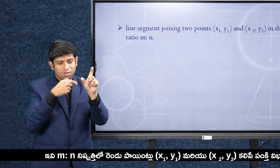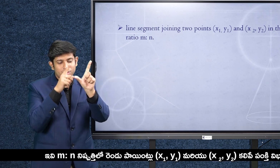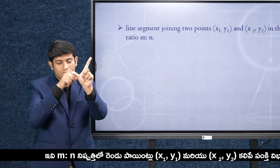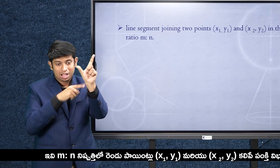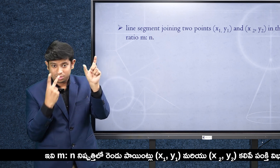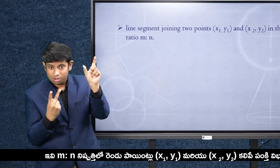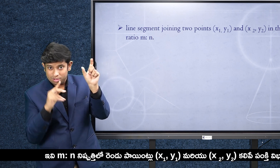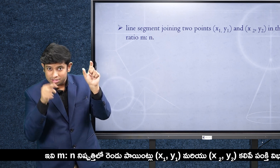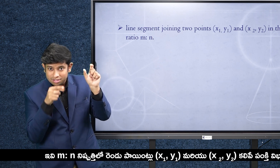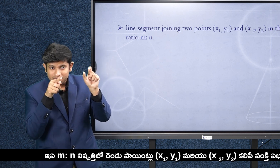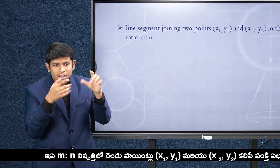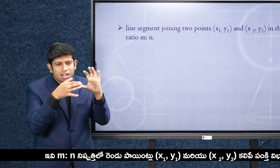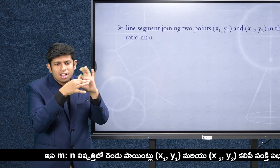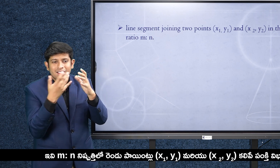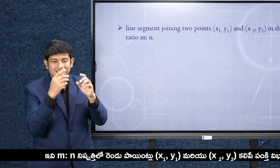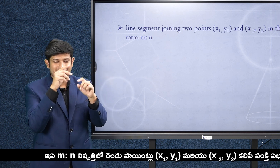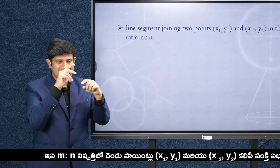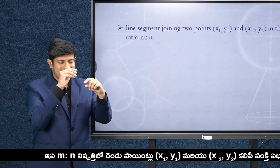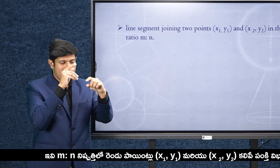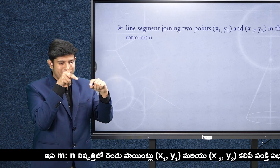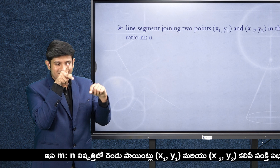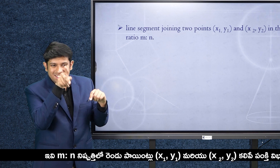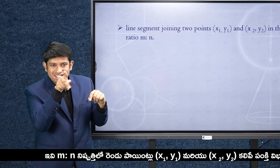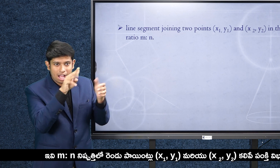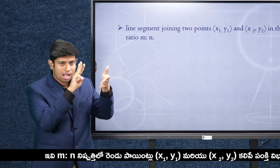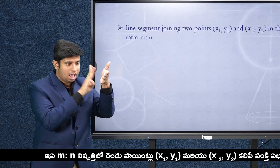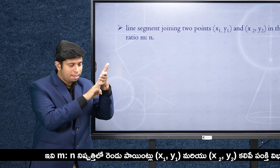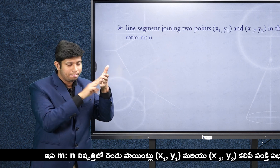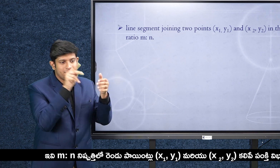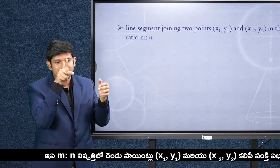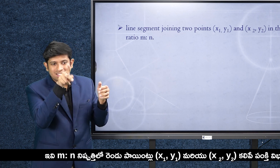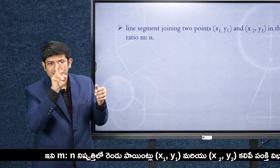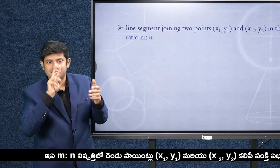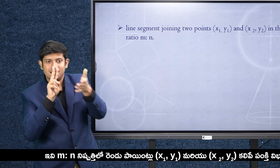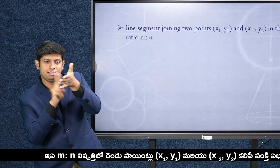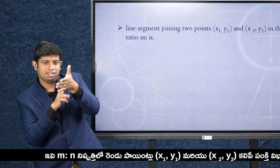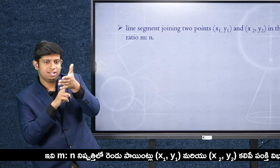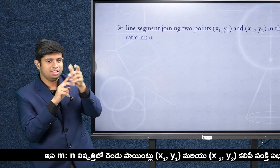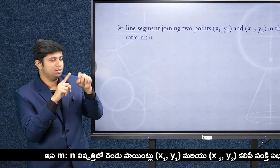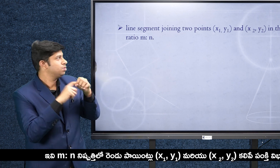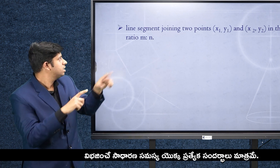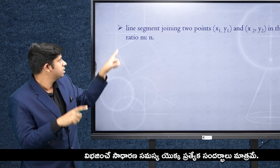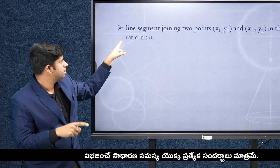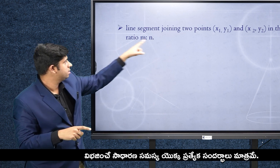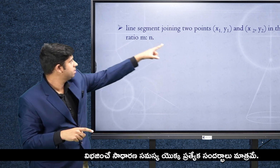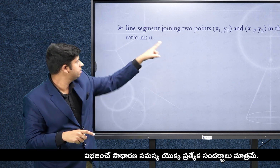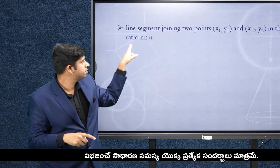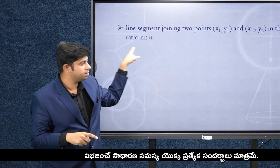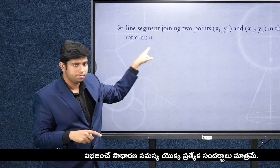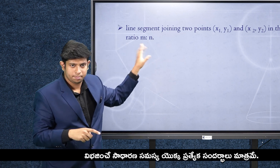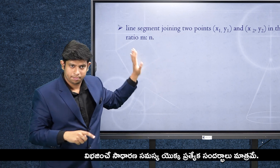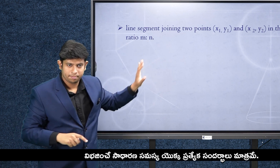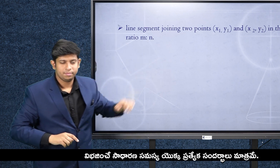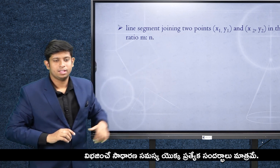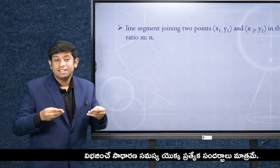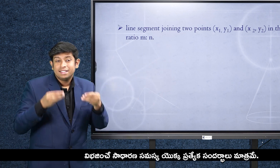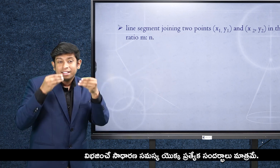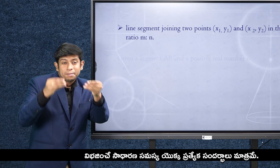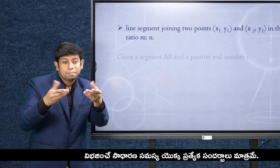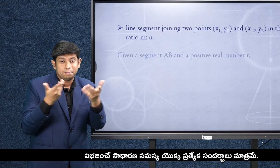y1 మరియు x2 y2 కలిపే పంక్తి విభాగాన్ని విభజించే సాధారణ సమస్య